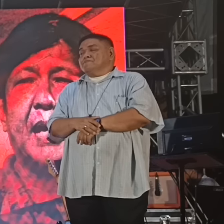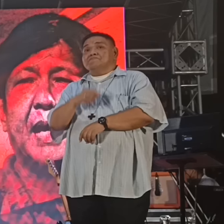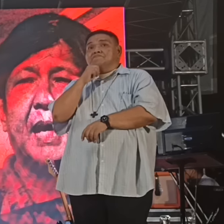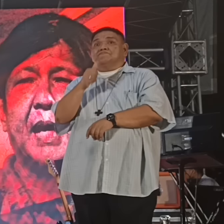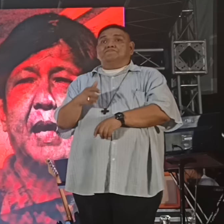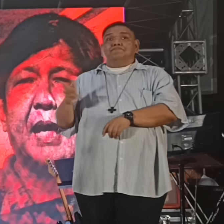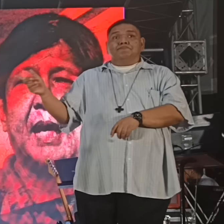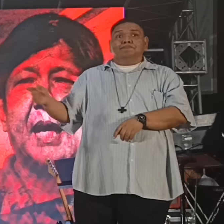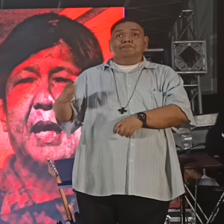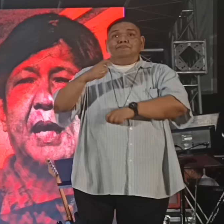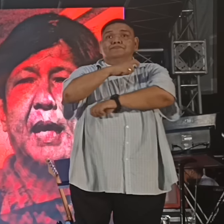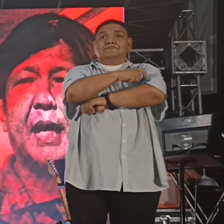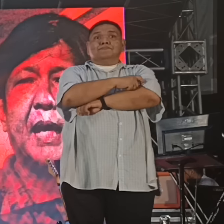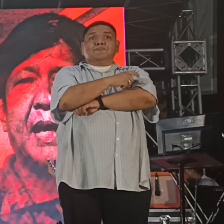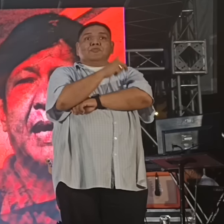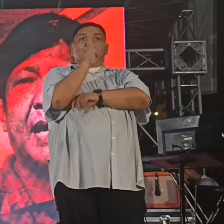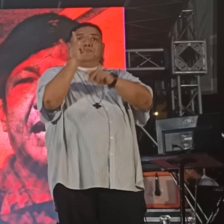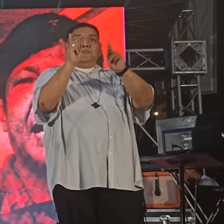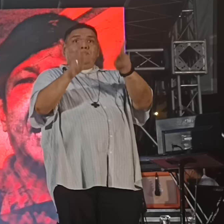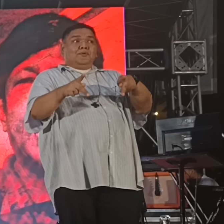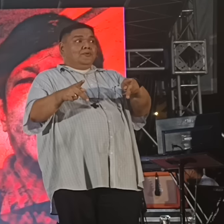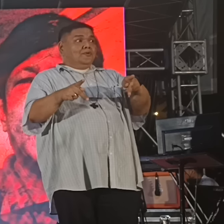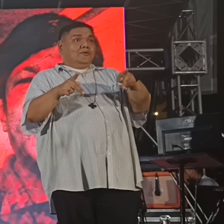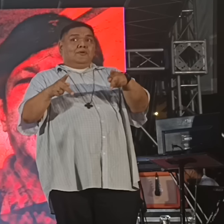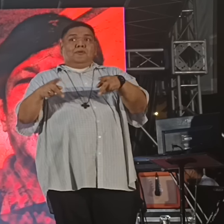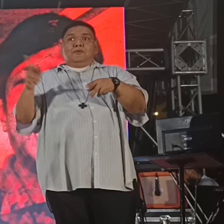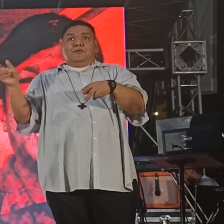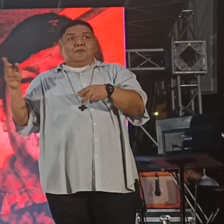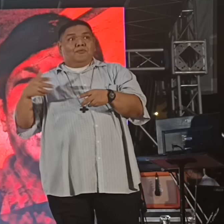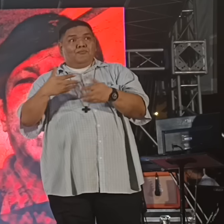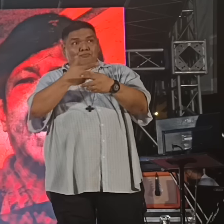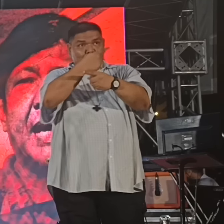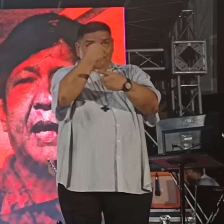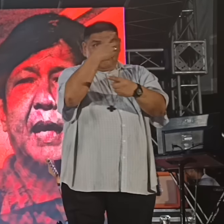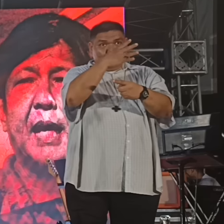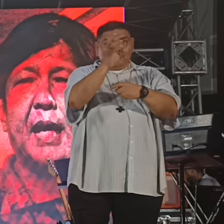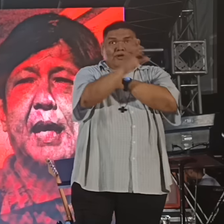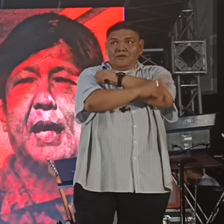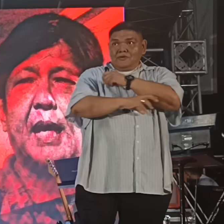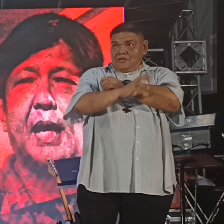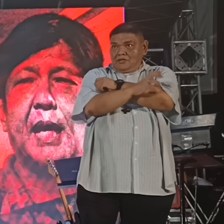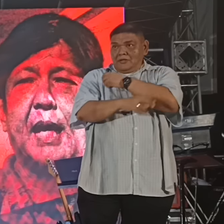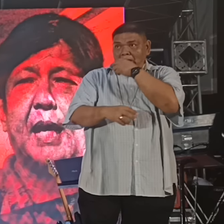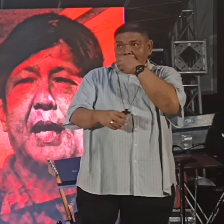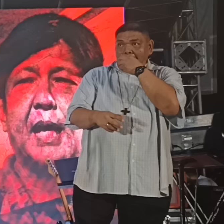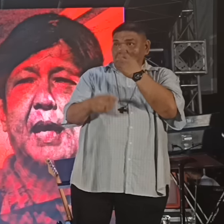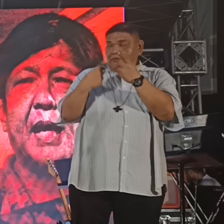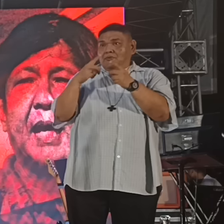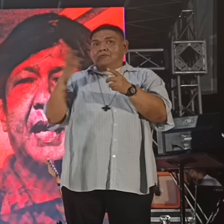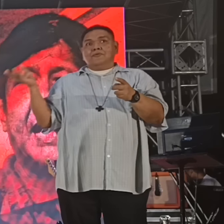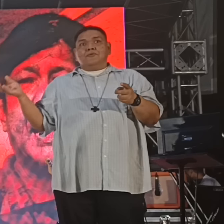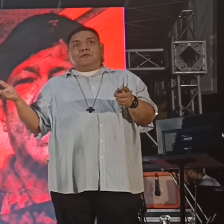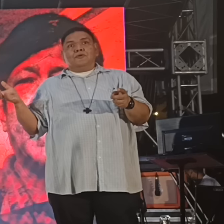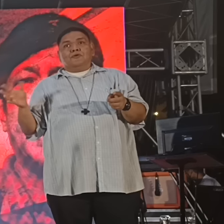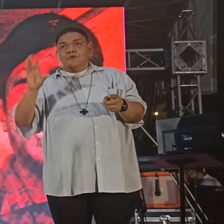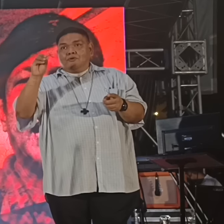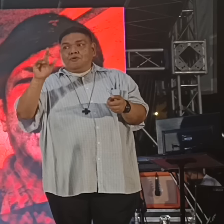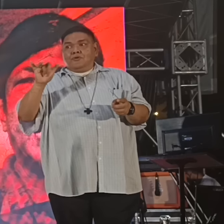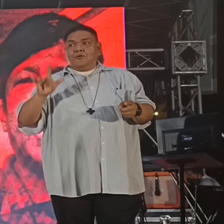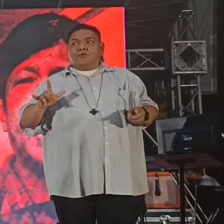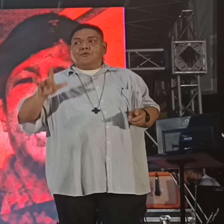Hindi po ako stage person, pero dahil para sa bayan natin na ako'y magsasalita. Ako po isang